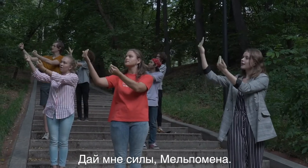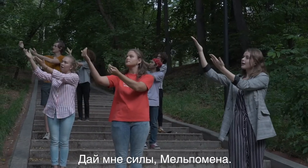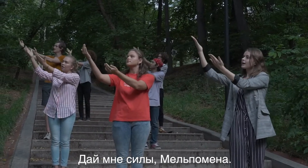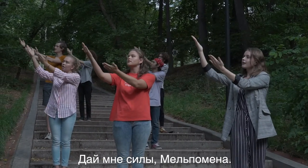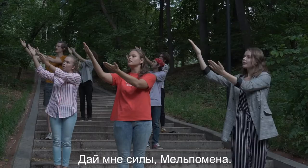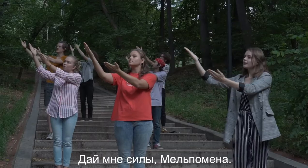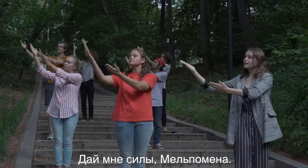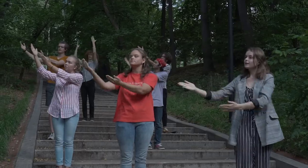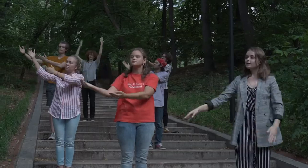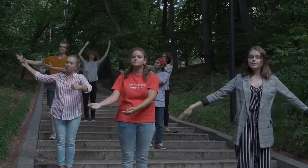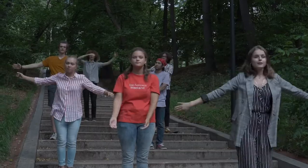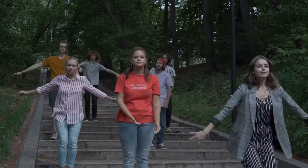Мельпомена.